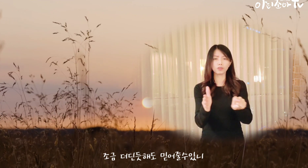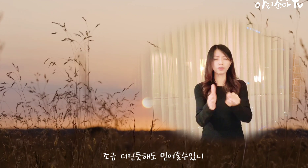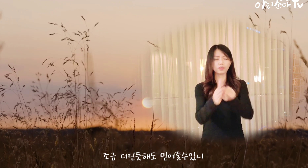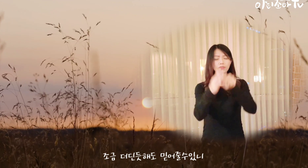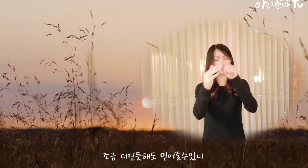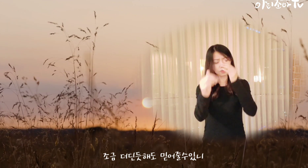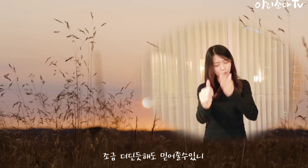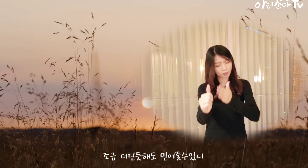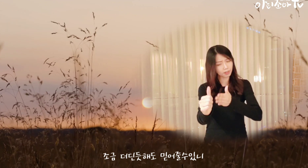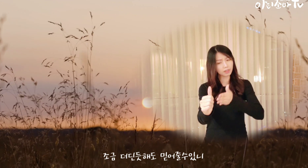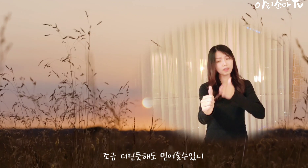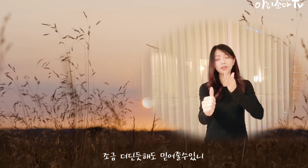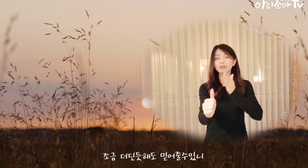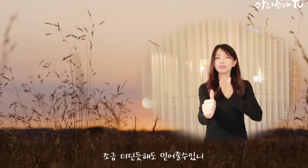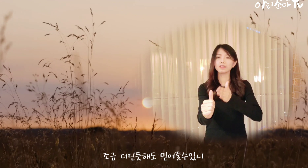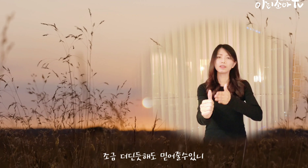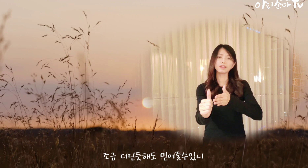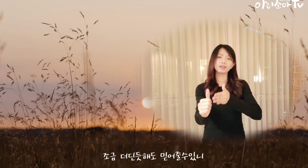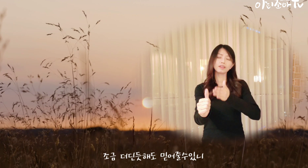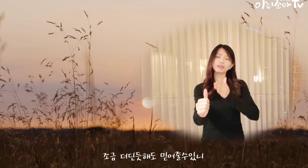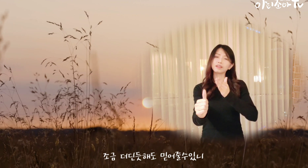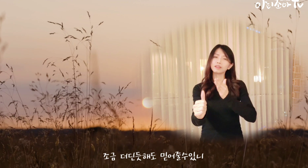믿어줄 수